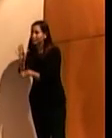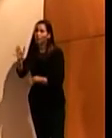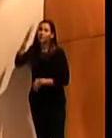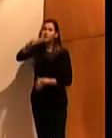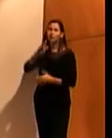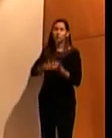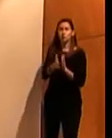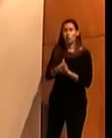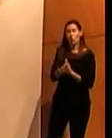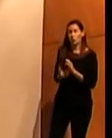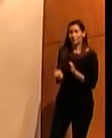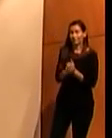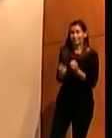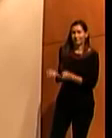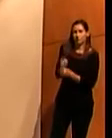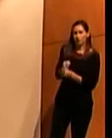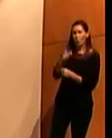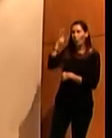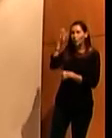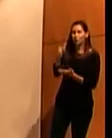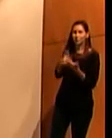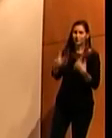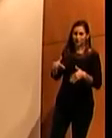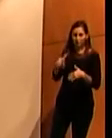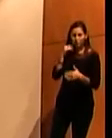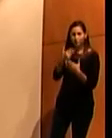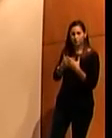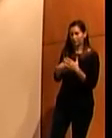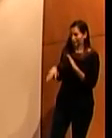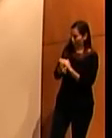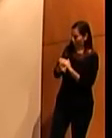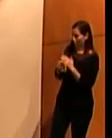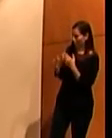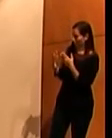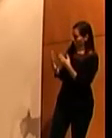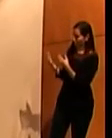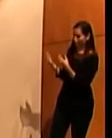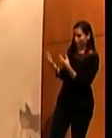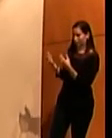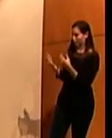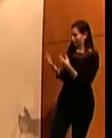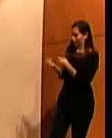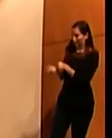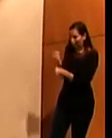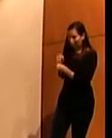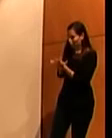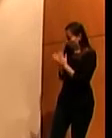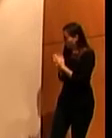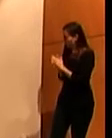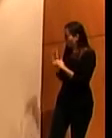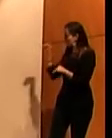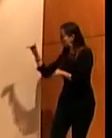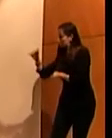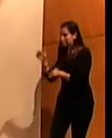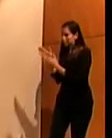août 2017. Au départ, on a surtout structuré notre structure, cherché des subventions, cherché